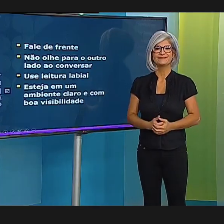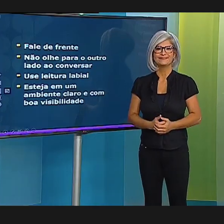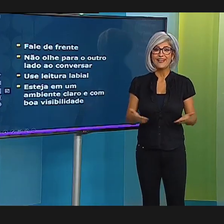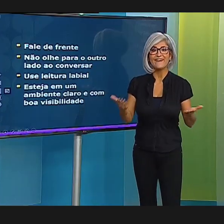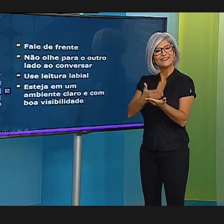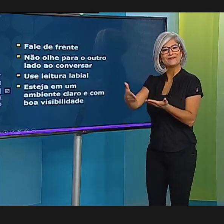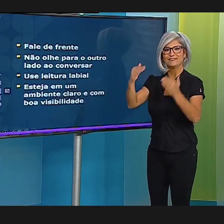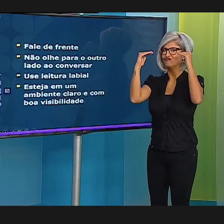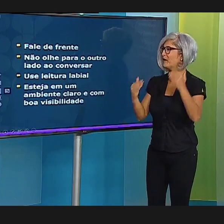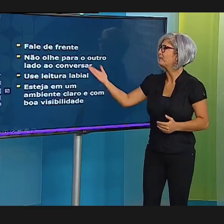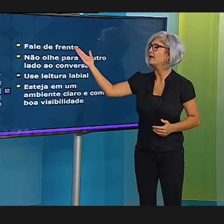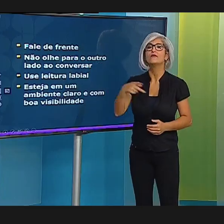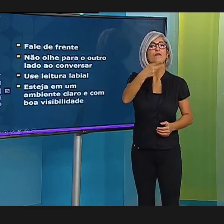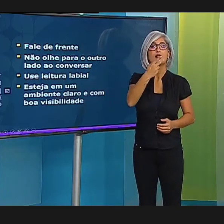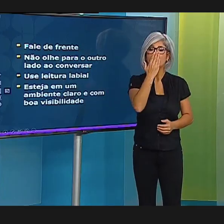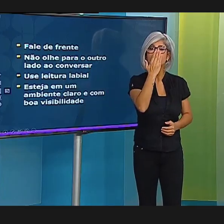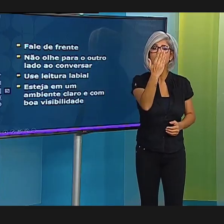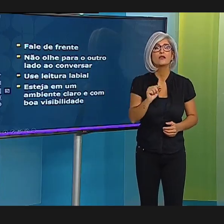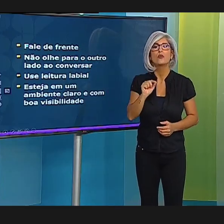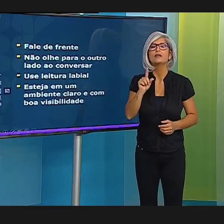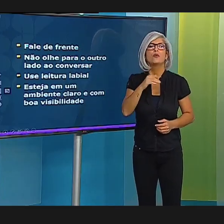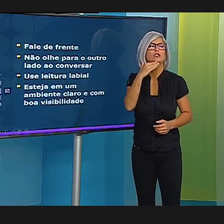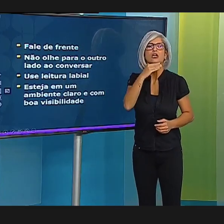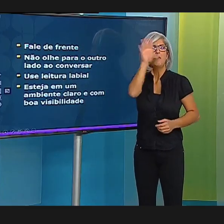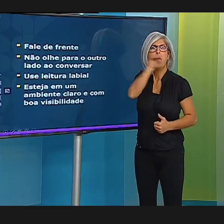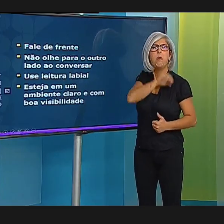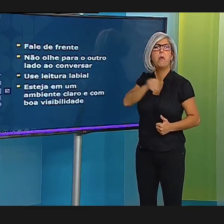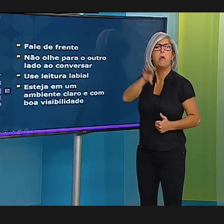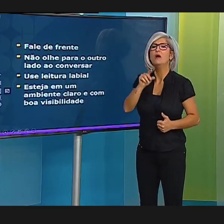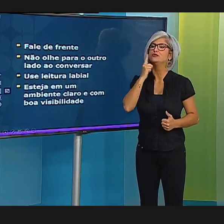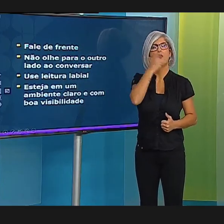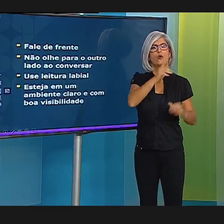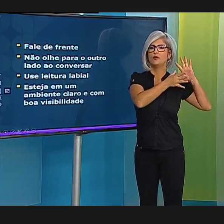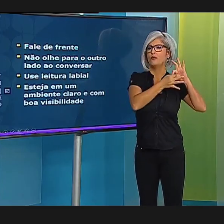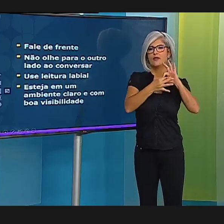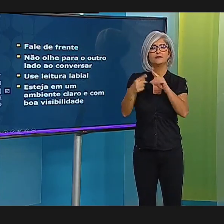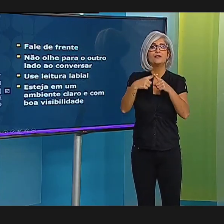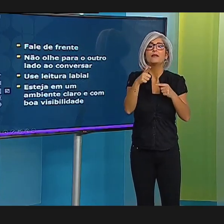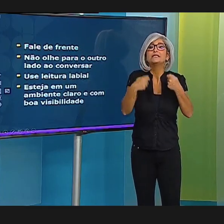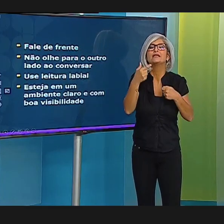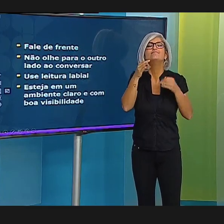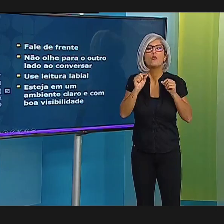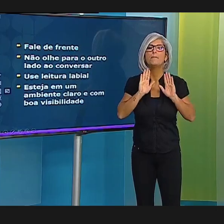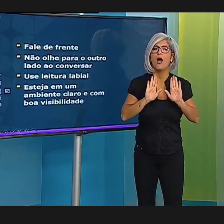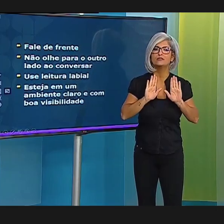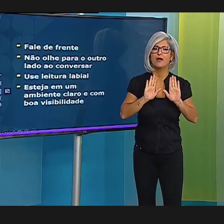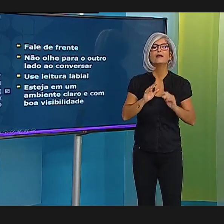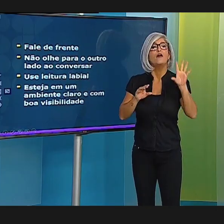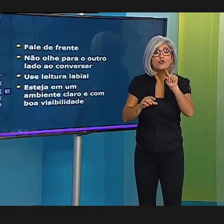Então, vamos detalhar, conversar sobre cada item colocado no slide. Fale de frente, calmamente. Não adianta falar de frente para o surdo de uma forma acelerada, mas